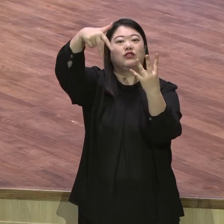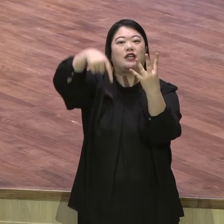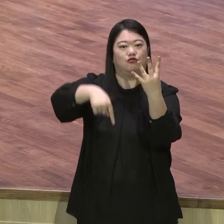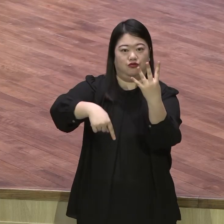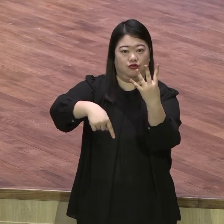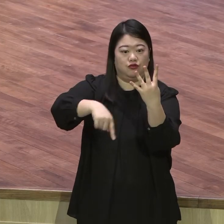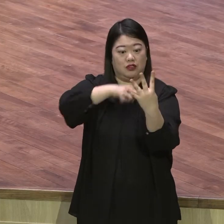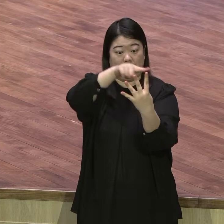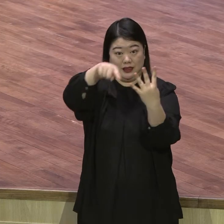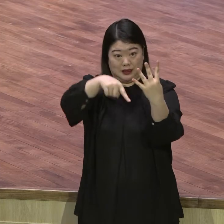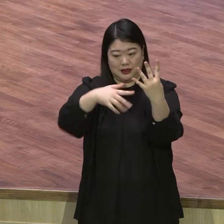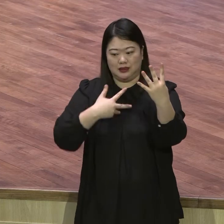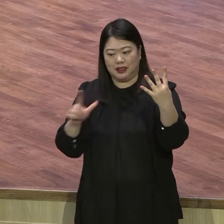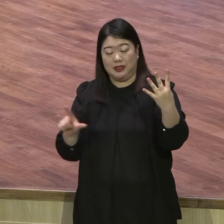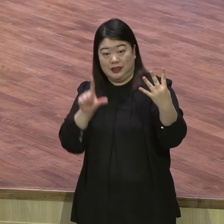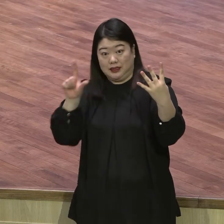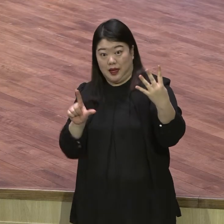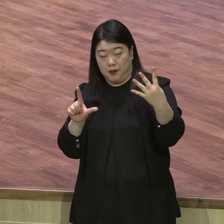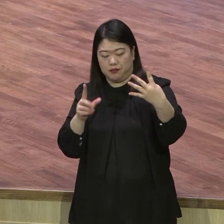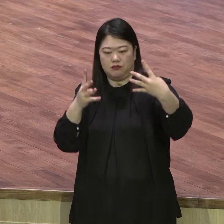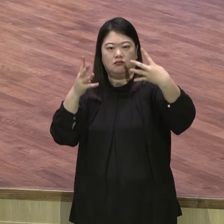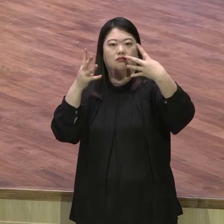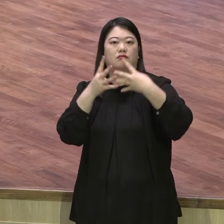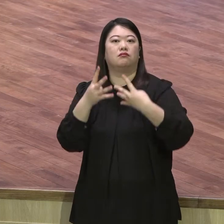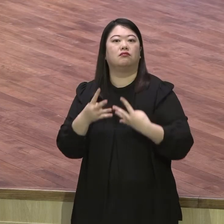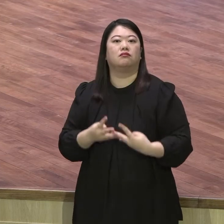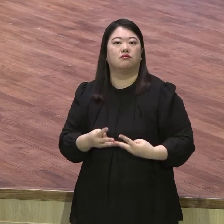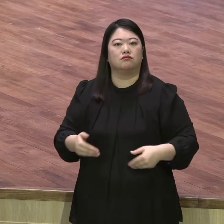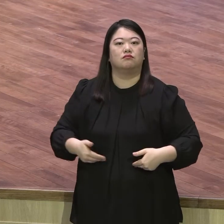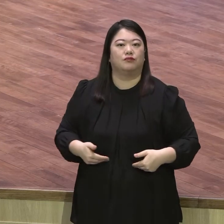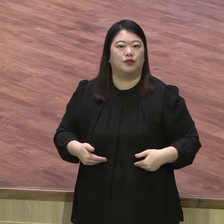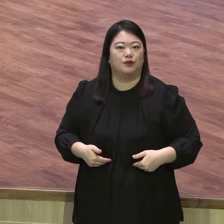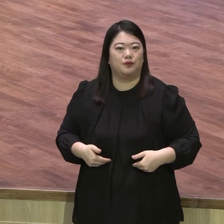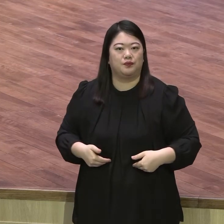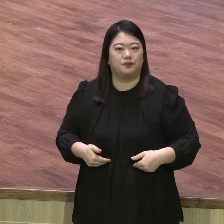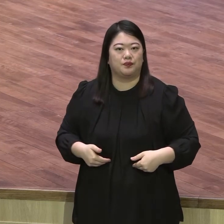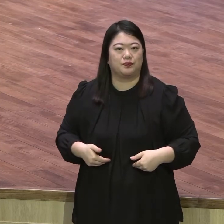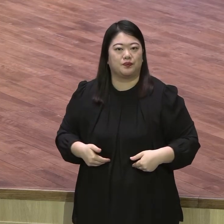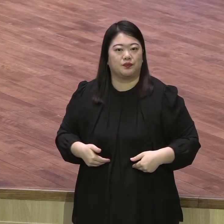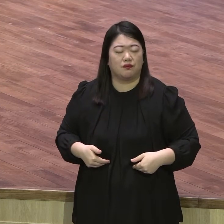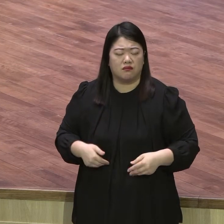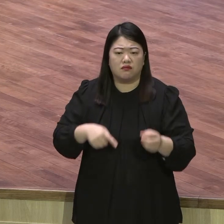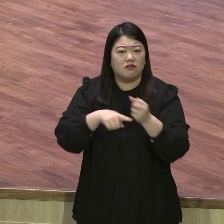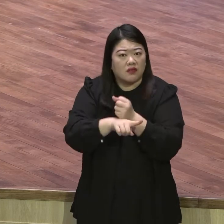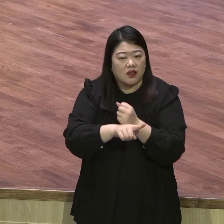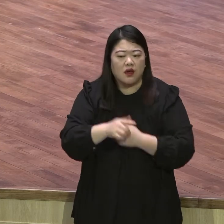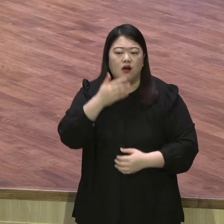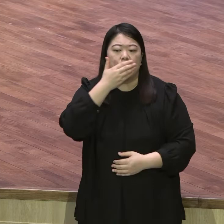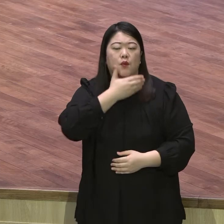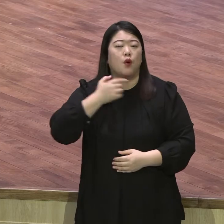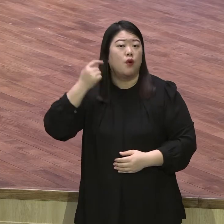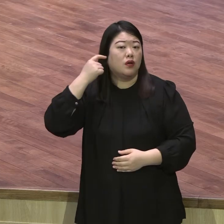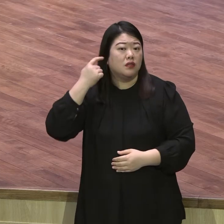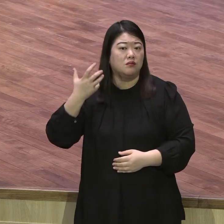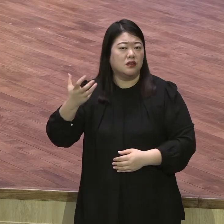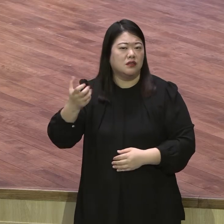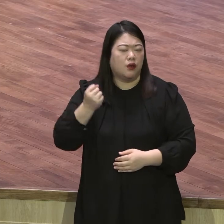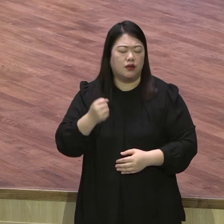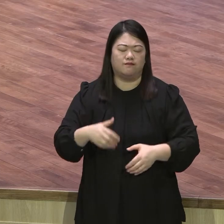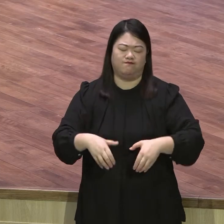내용입니다. 무엇보다 핵심은 복음적 수용력입니다. 복음적으로